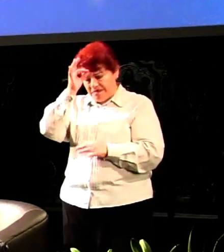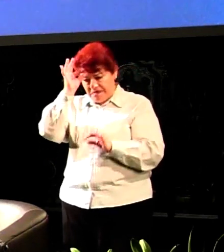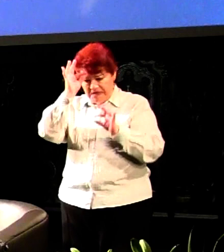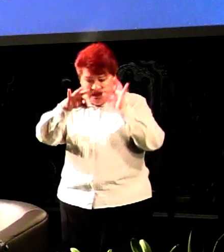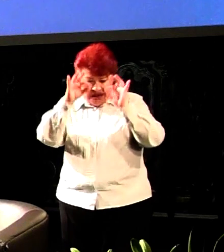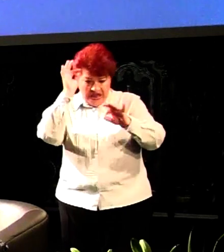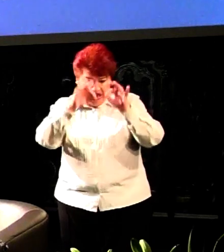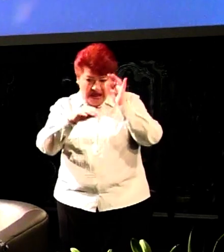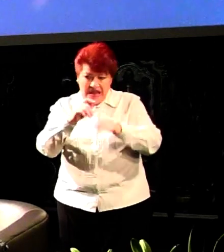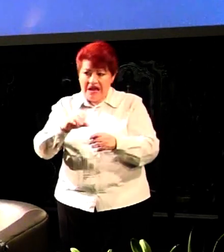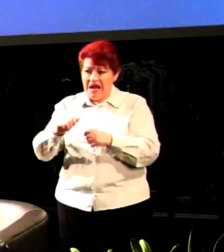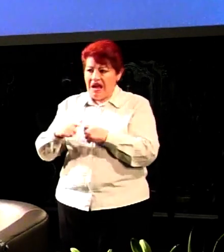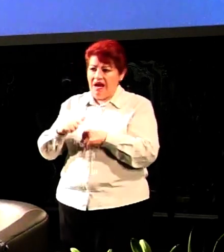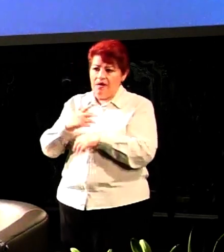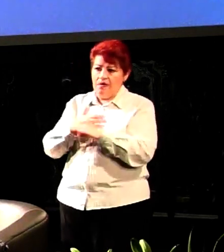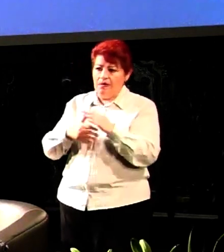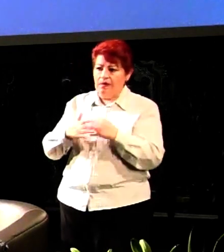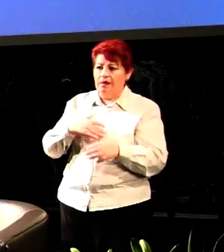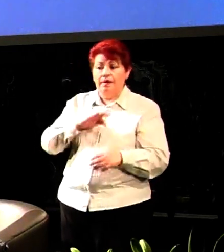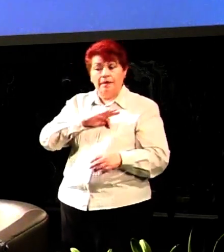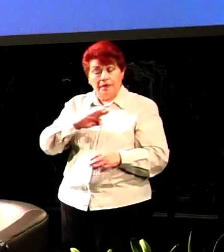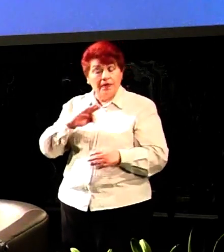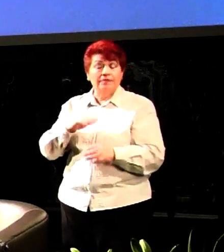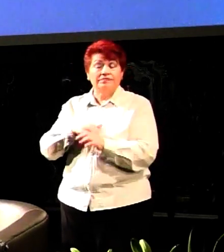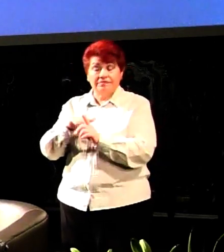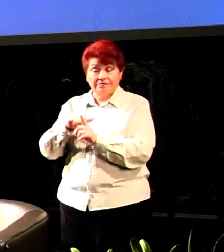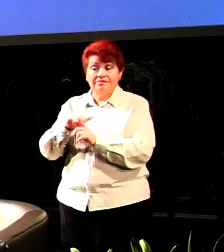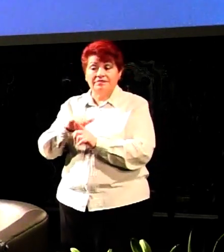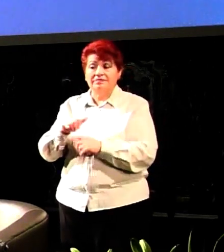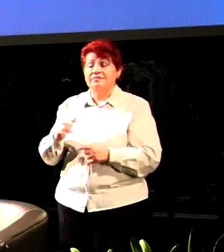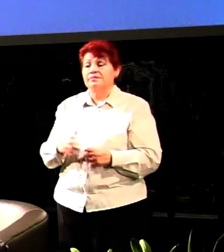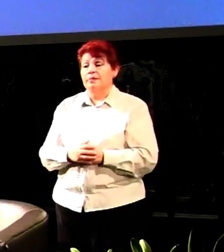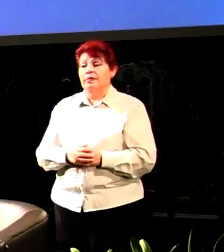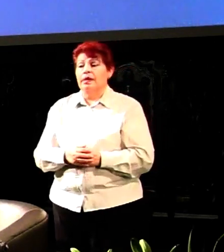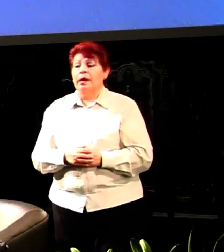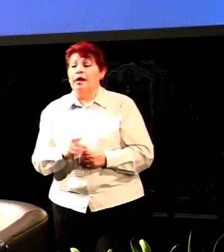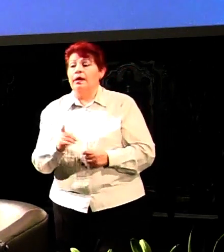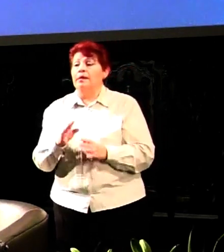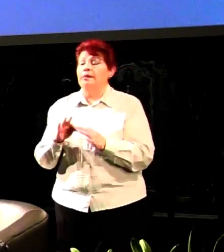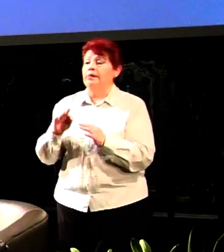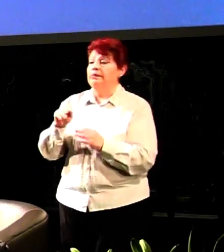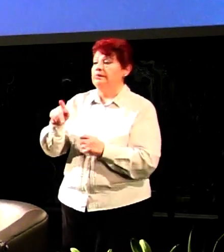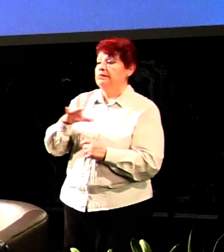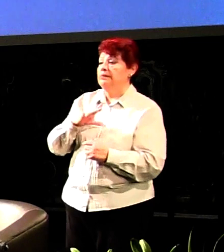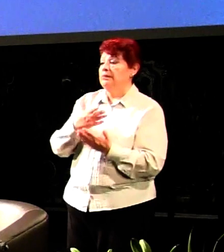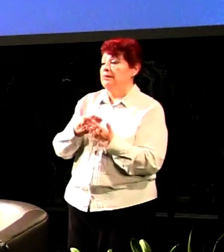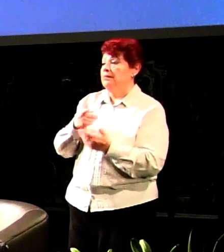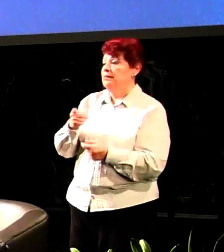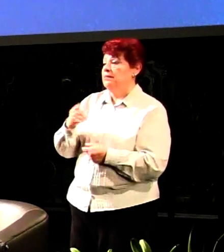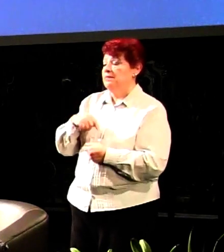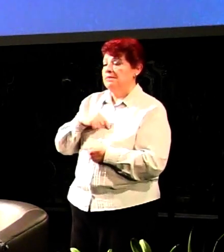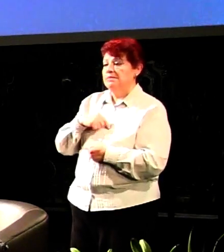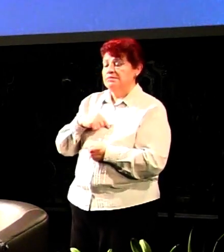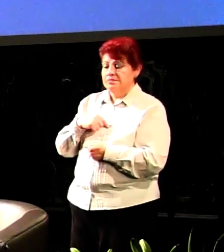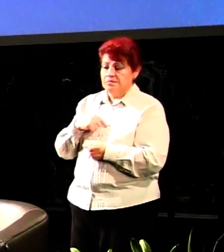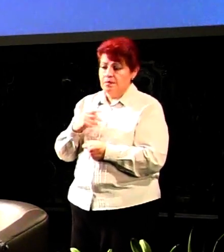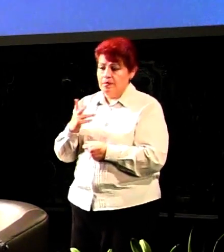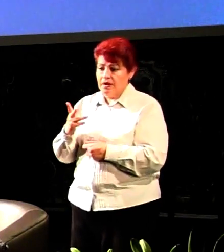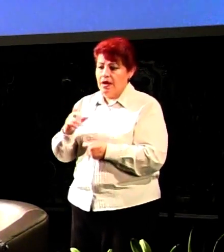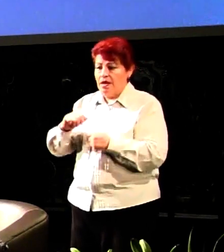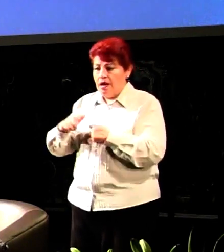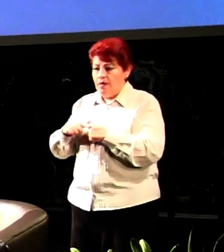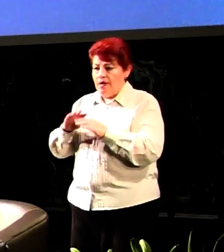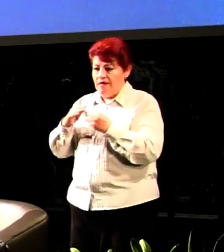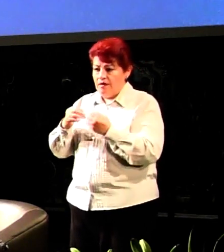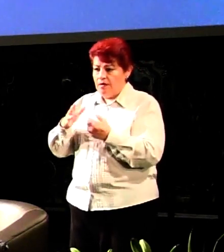ver las diferentes maneras en las que se puede dar el bullying. Es muy importante hoy, se ha de alguna